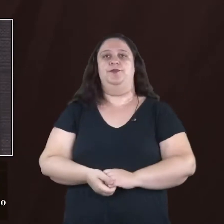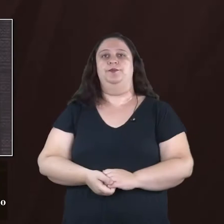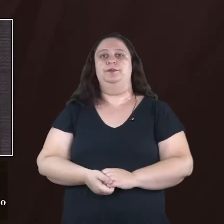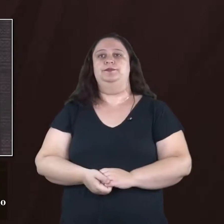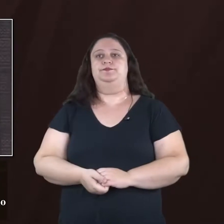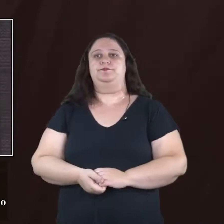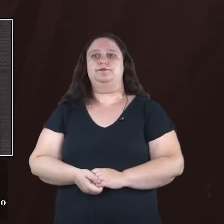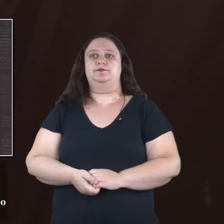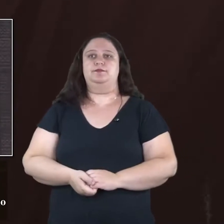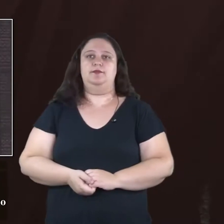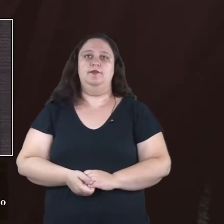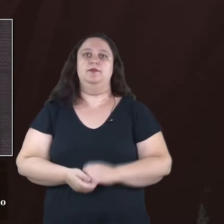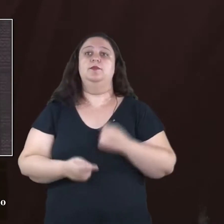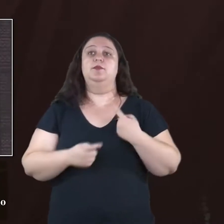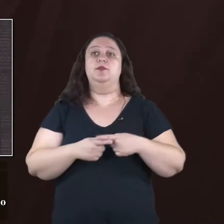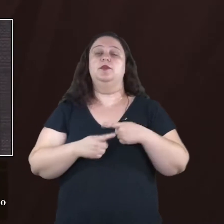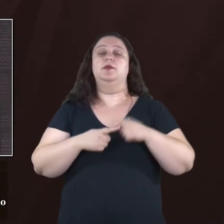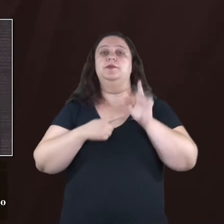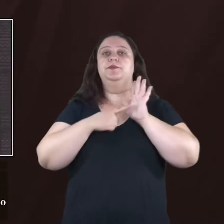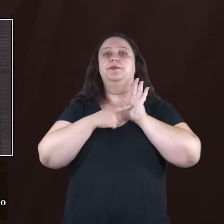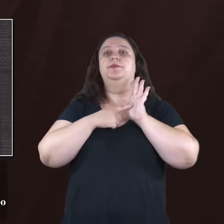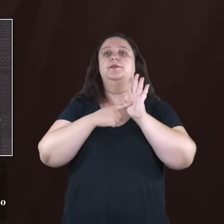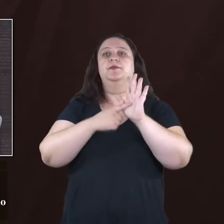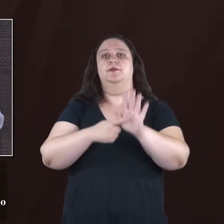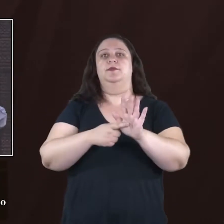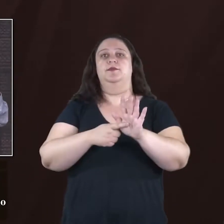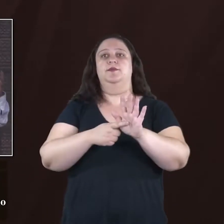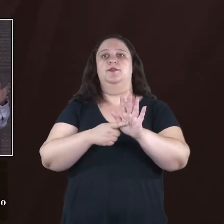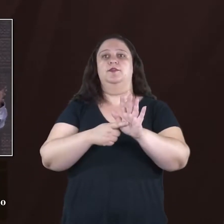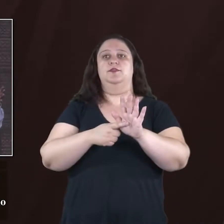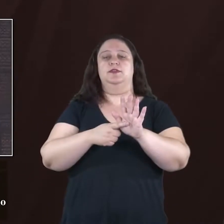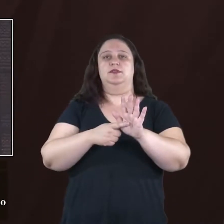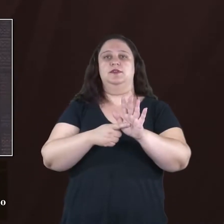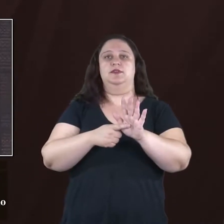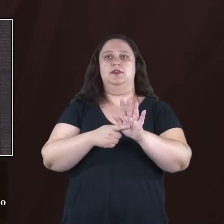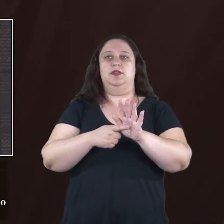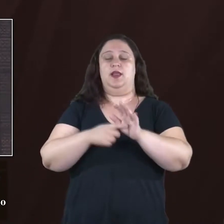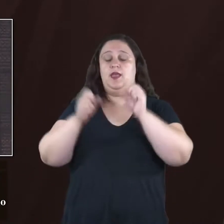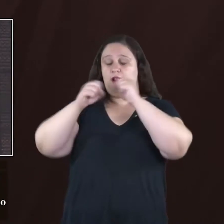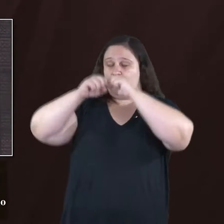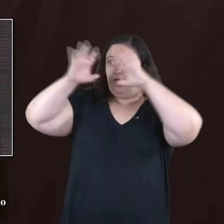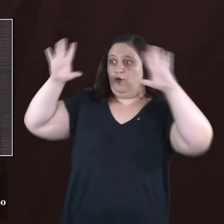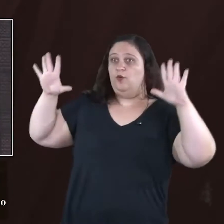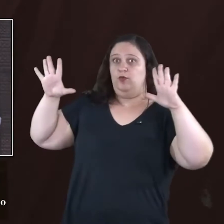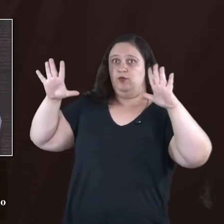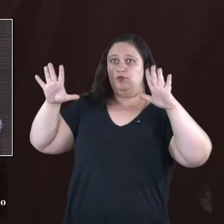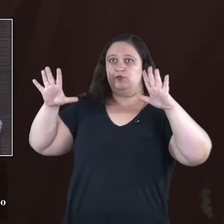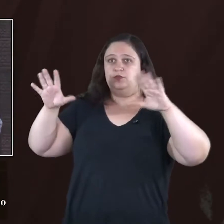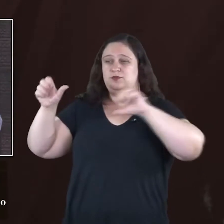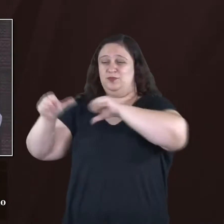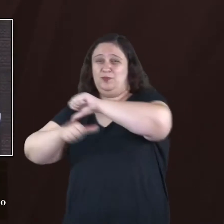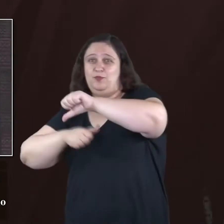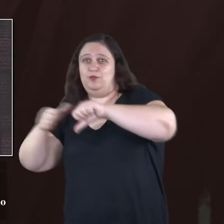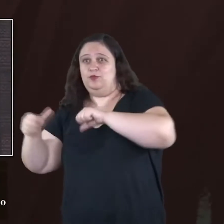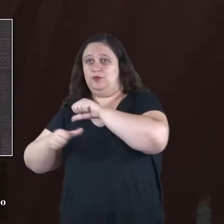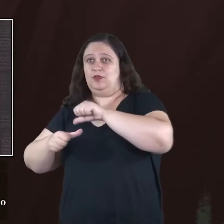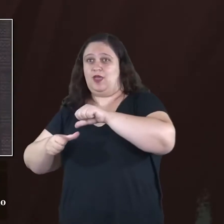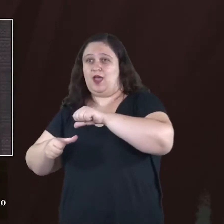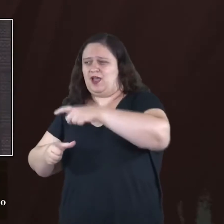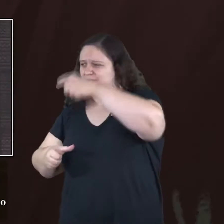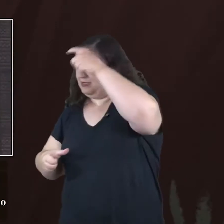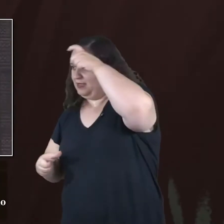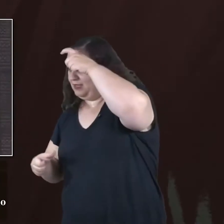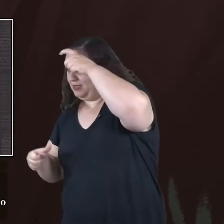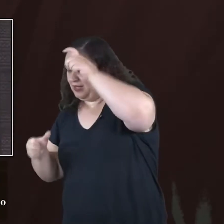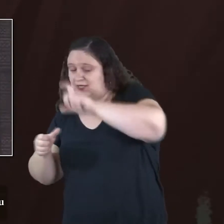Para lhes abrir os olhos e os converteres das trevas para a luz, e da potestade de Satanás